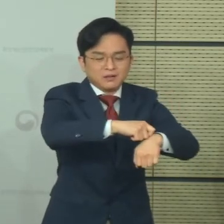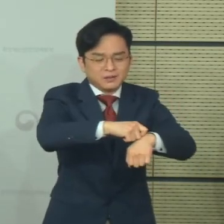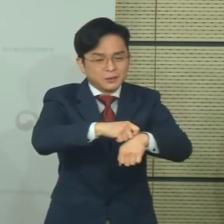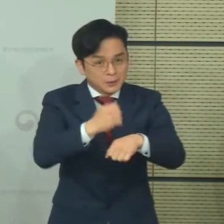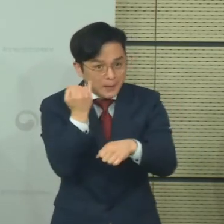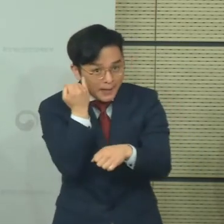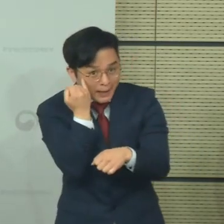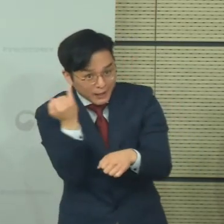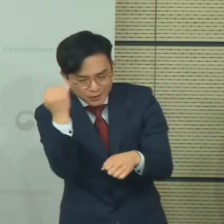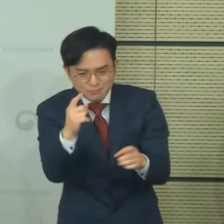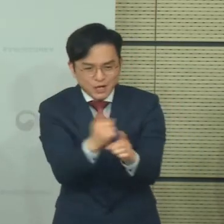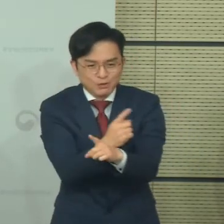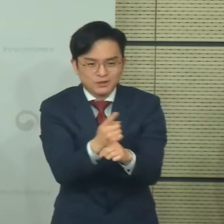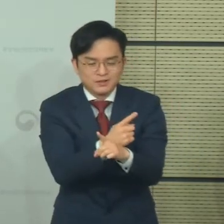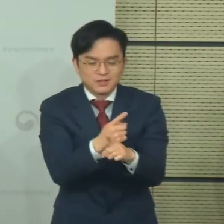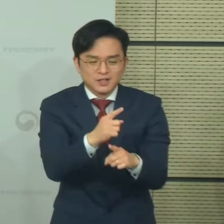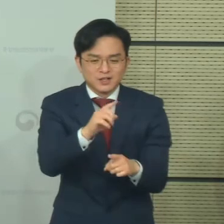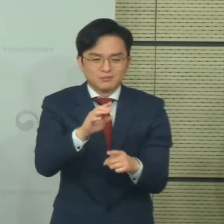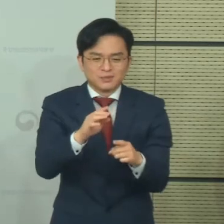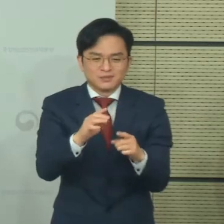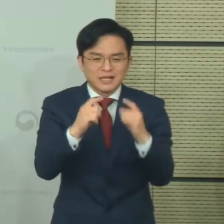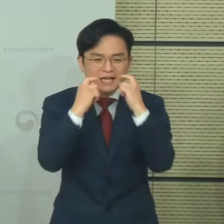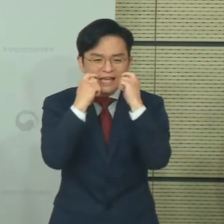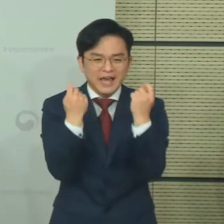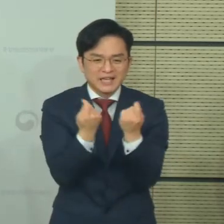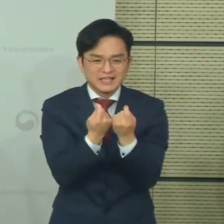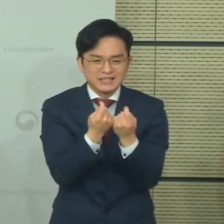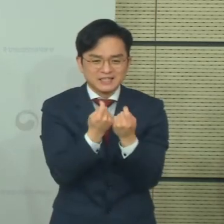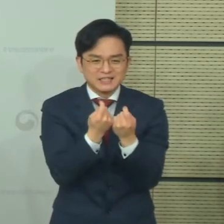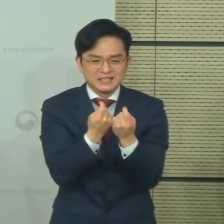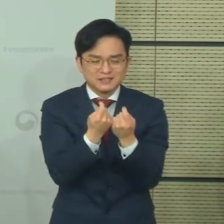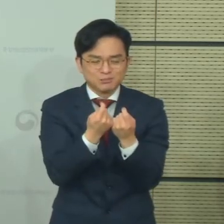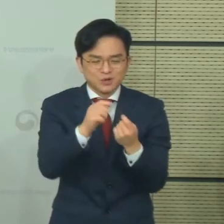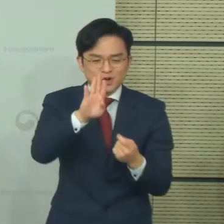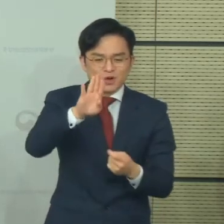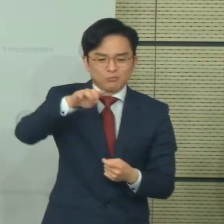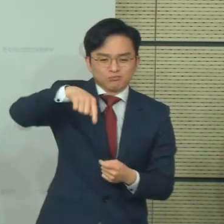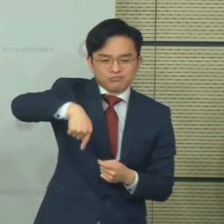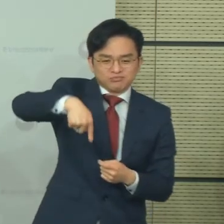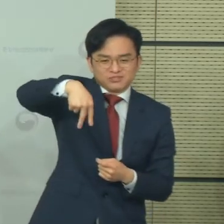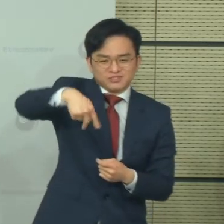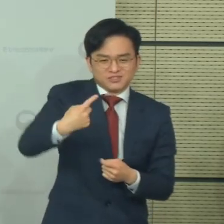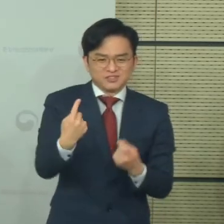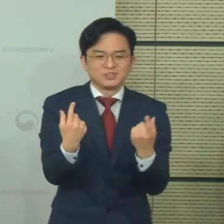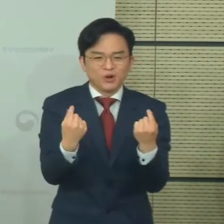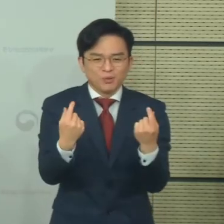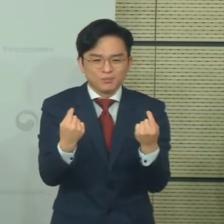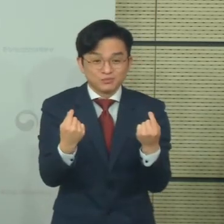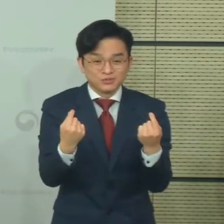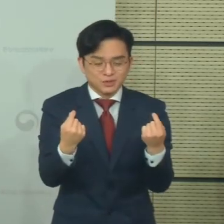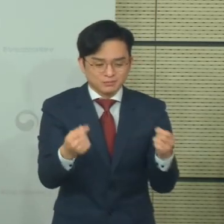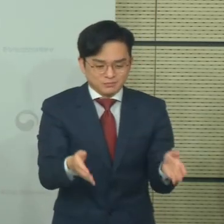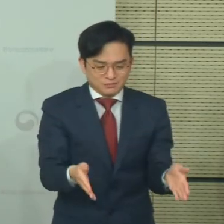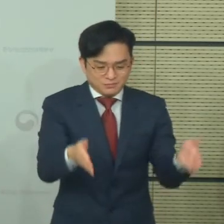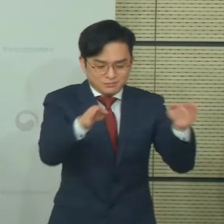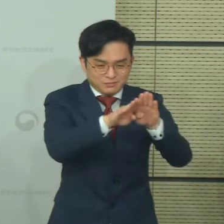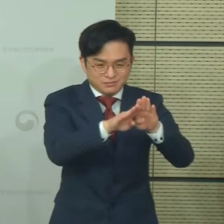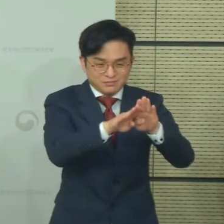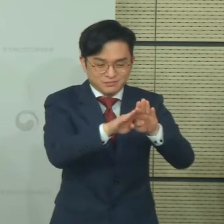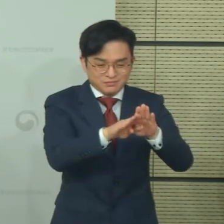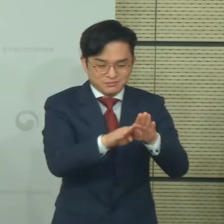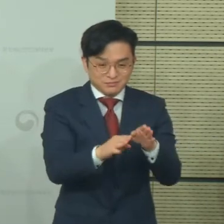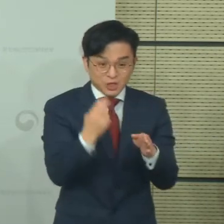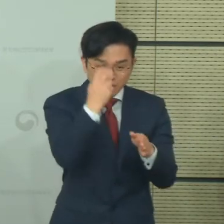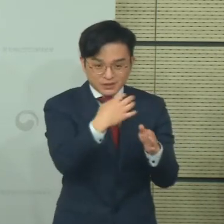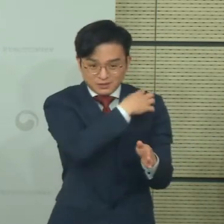환자분이 들어와서 그 환자분에서 검체를 채취하는 식으로 계속 부스를 교체하면서 한쪽은 소독을 하고 있고 한쪽은 검체를 채취할